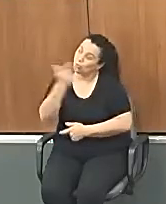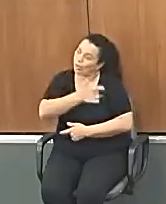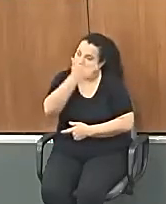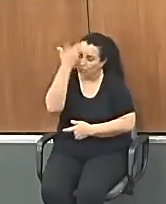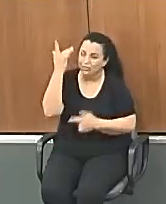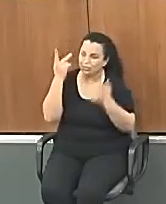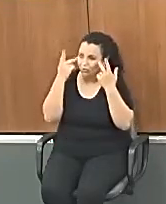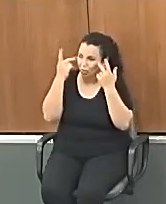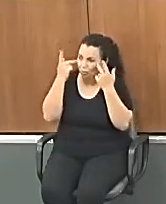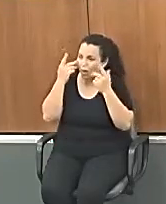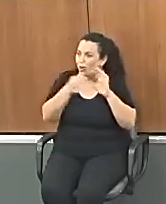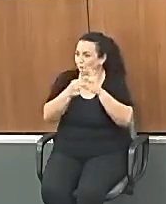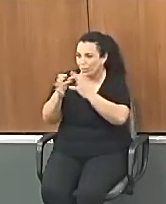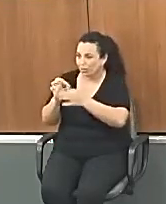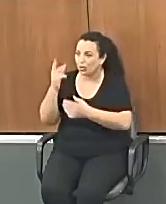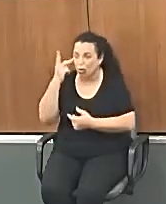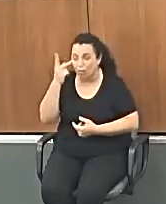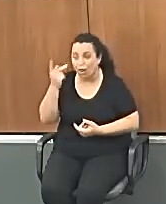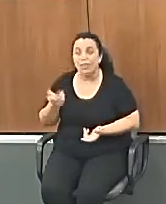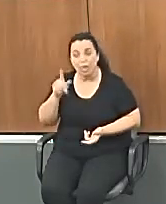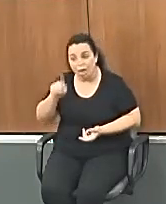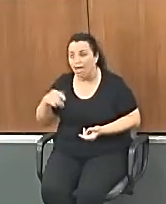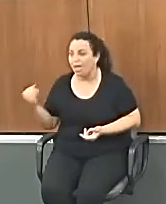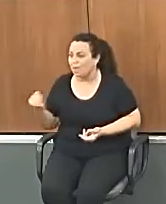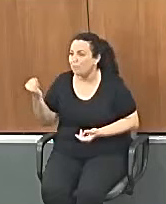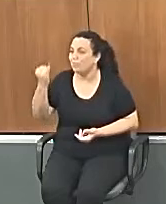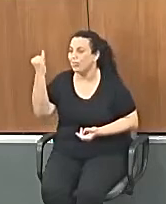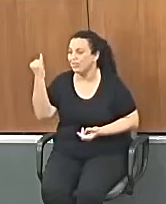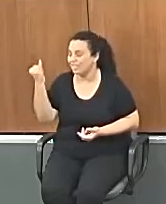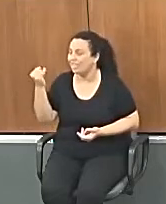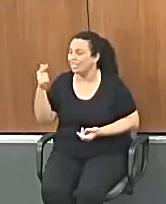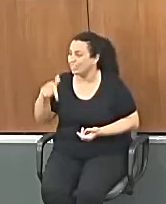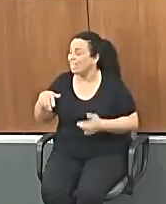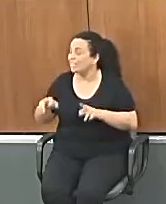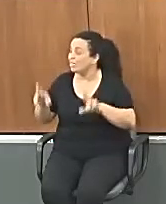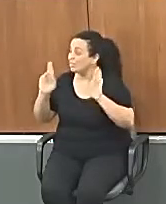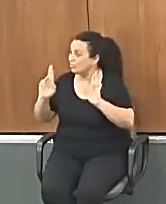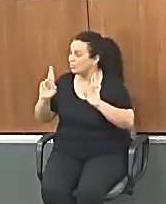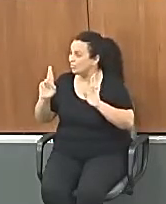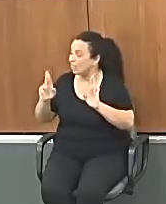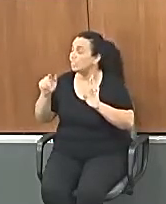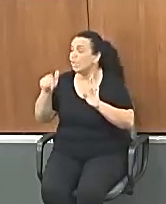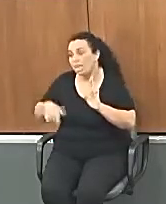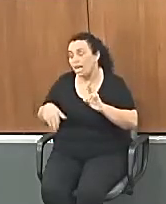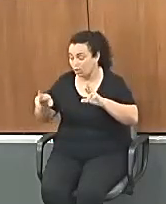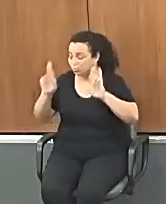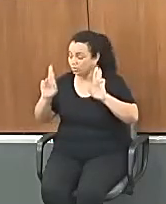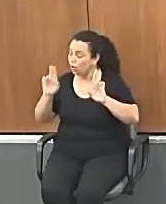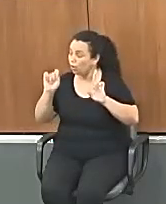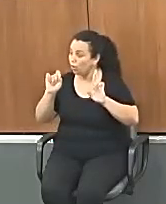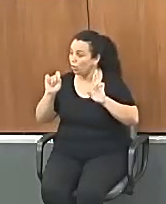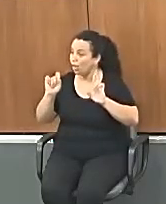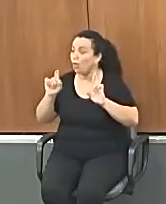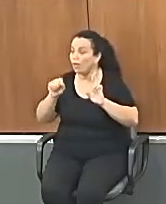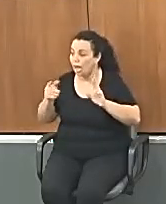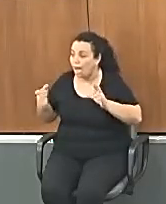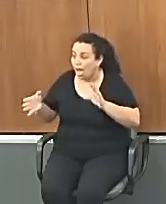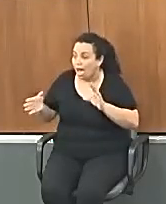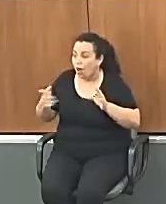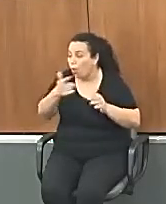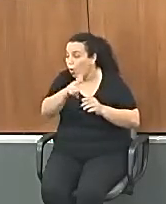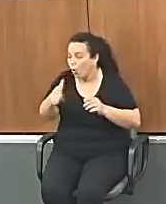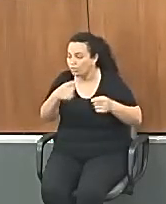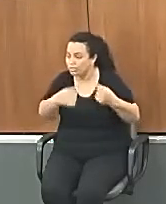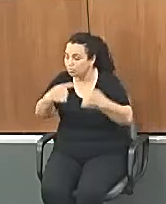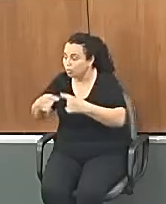então é muito importante é se esse papel e o papel da coordenadoria é articular as outras polícias não atuamos